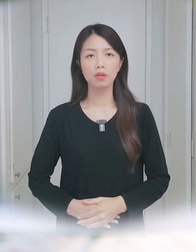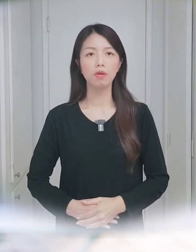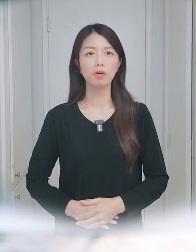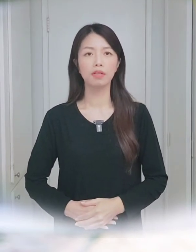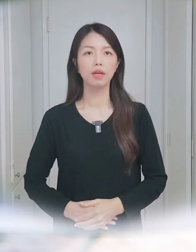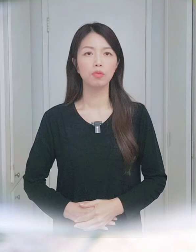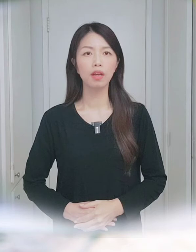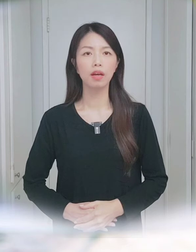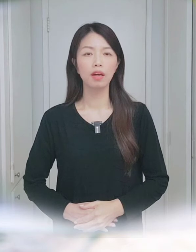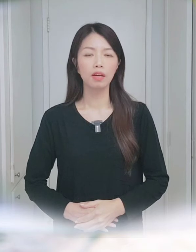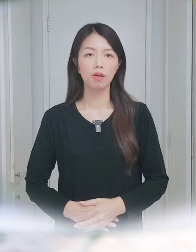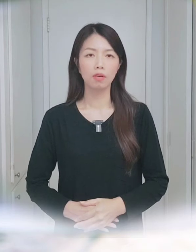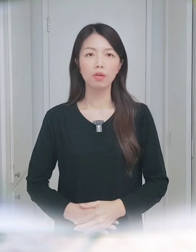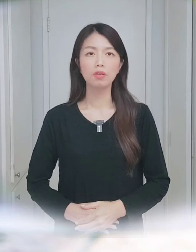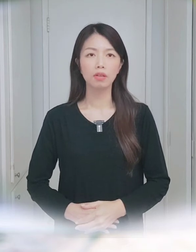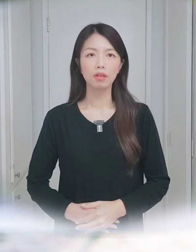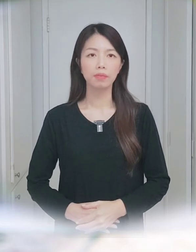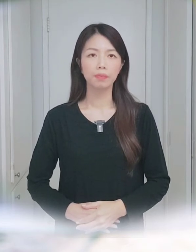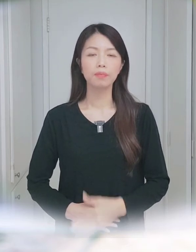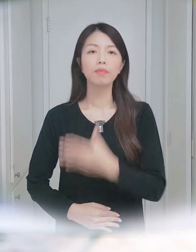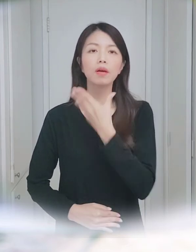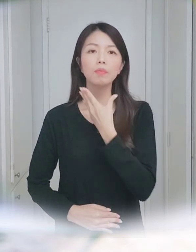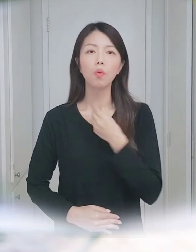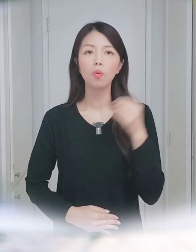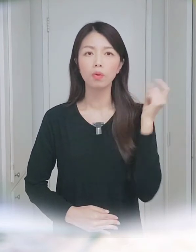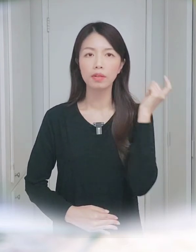다른 뜻이 되어버리기 때문에 여기서는